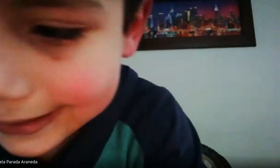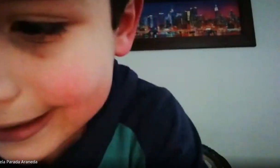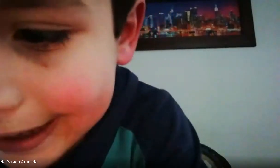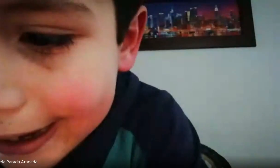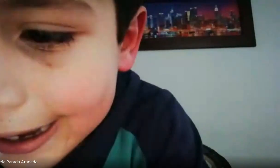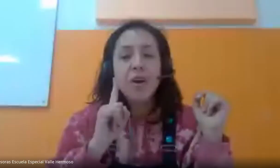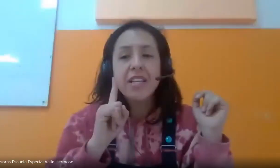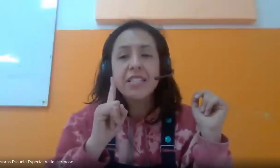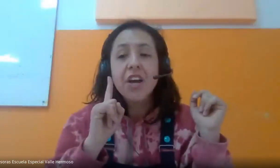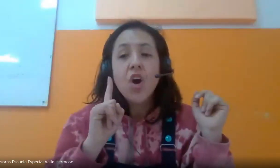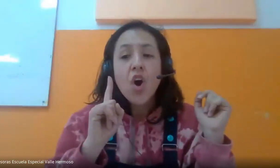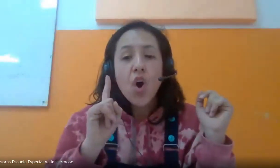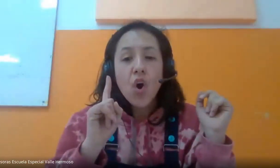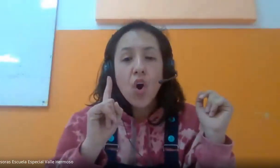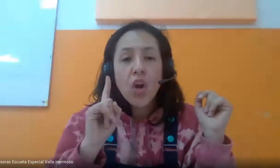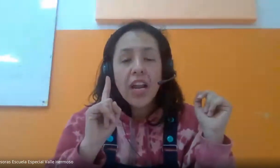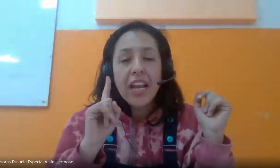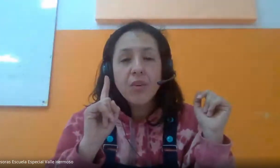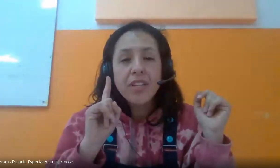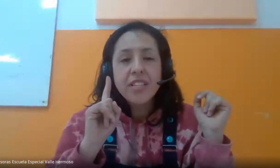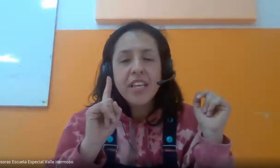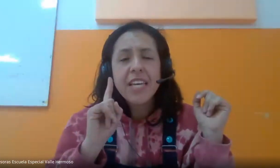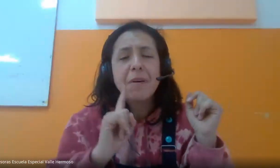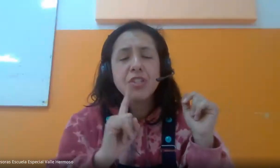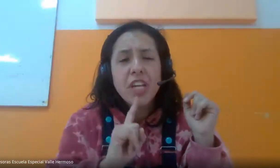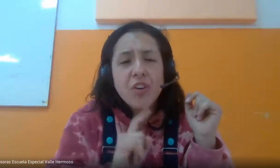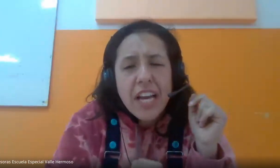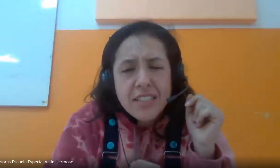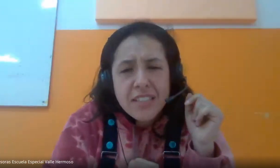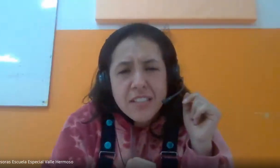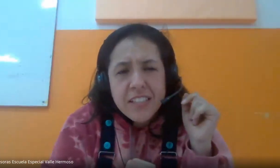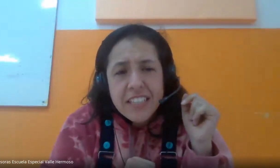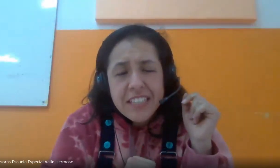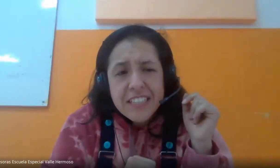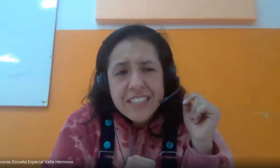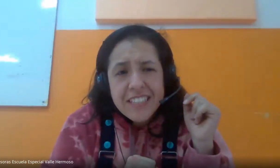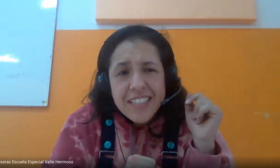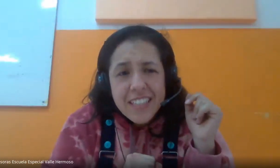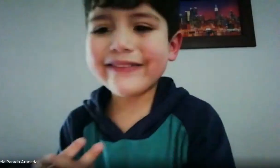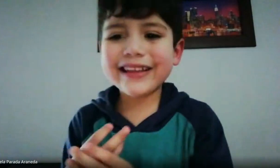Silencio, silencio. A ver, vamos a decir hola en lengua de señas. ¿Qué pasó, Nicolás? ¿Qué pasó?